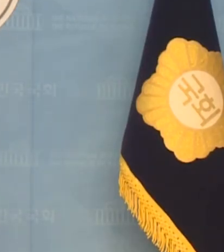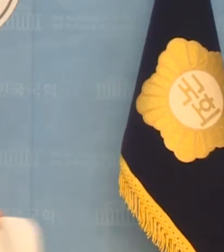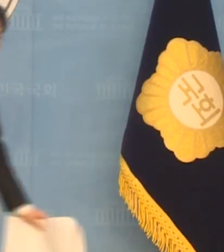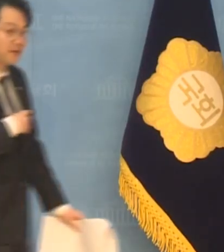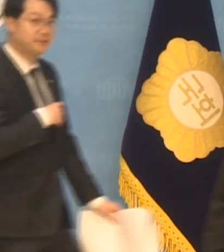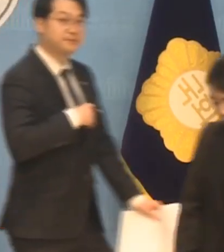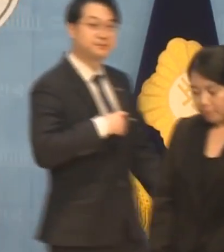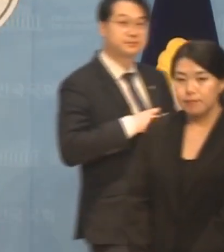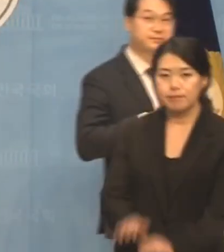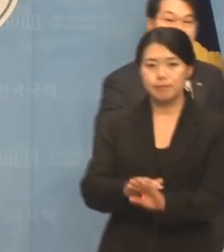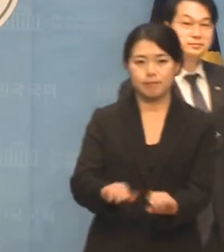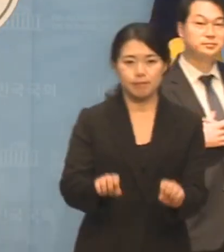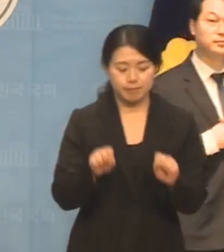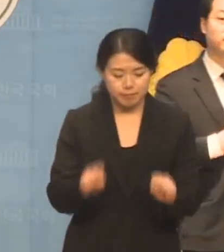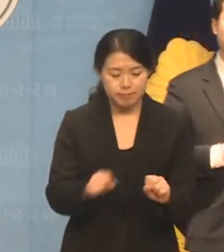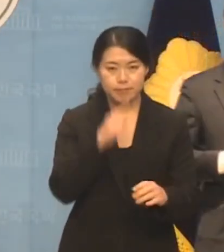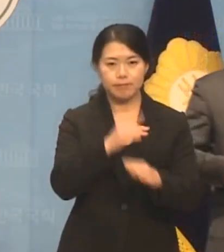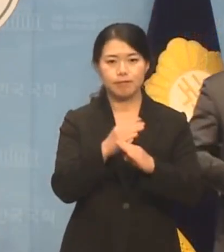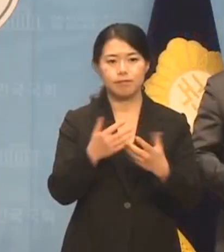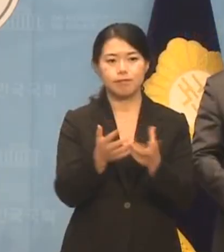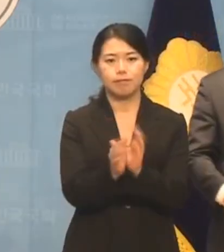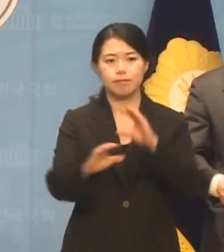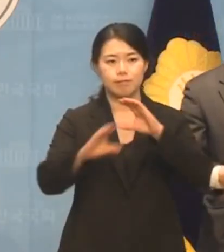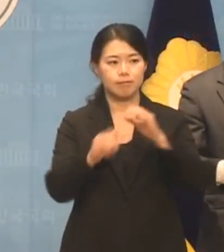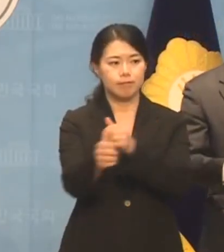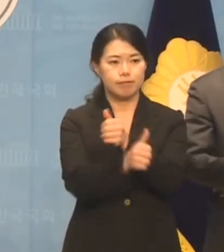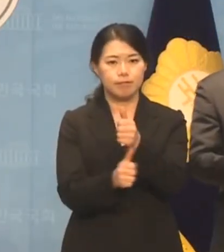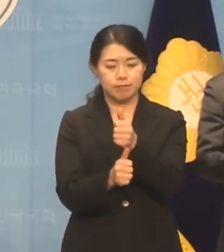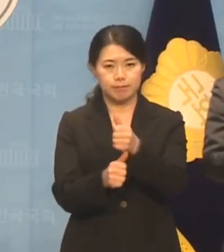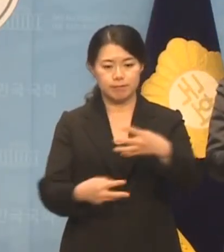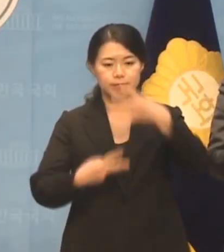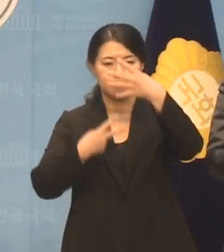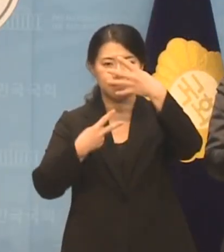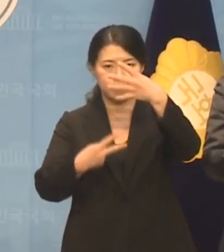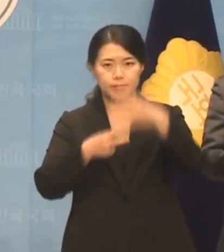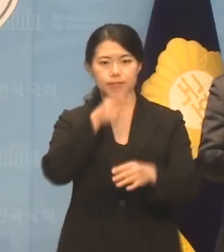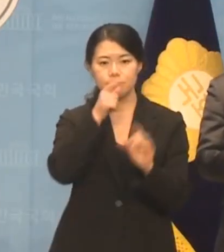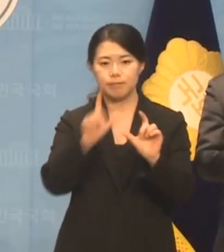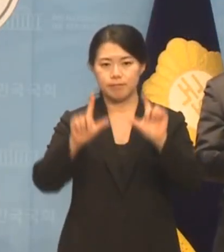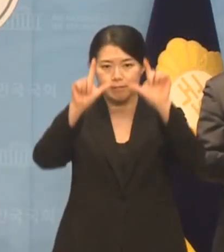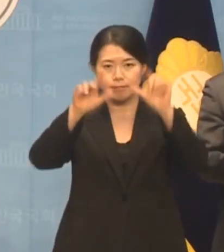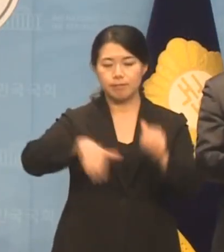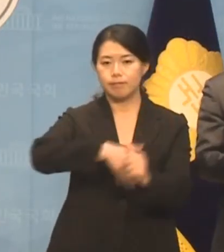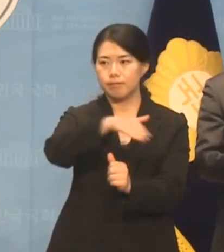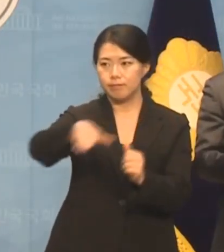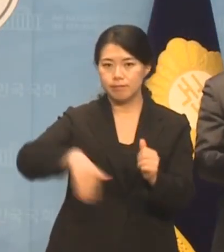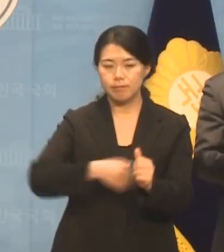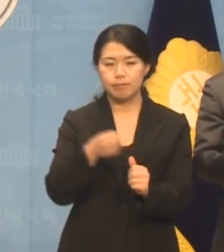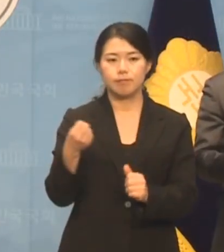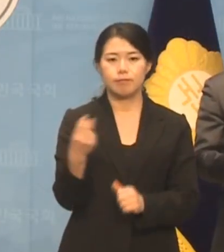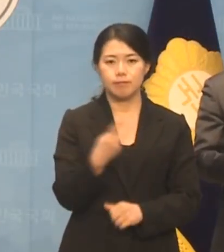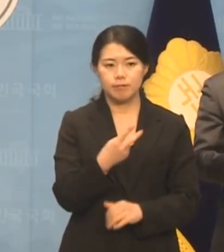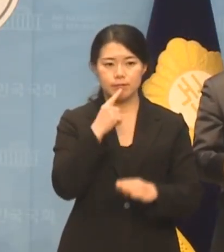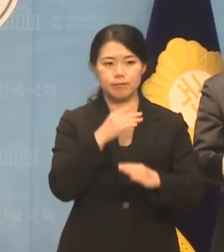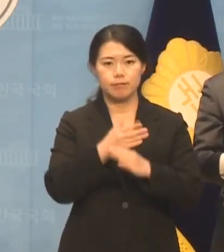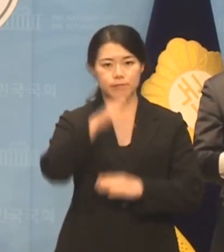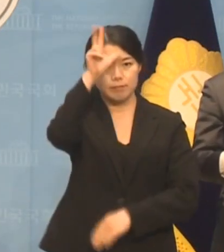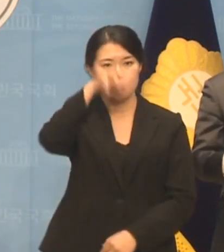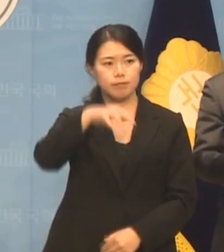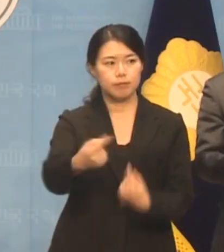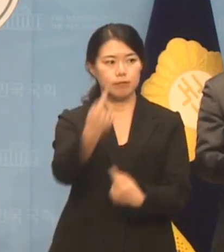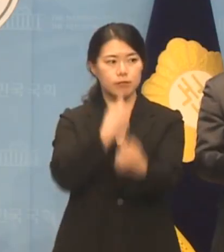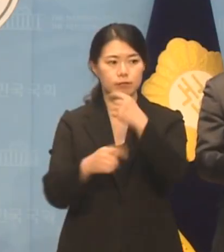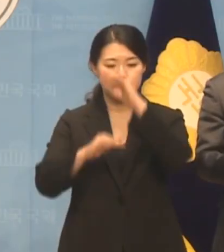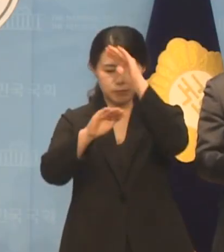네, 안녕하십니까. 더불어민주당 국민소통위원회 4월 2일 수요일 주요 대응 현황 및 민주파출소 제보